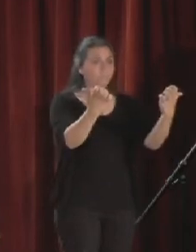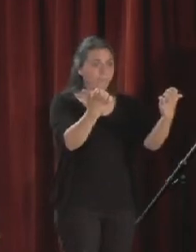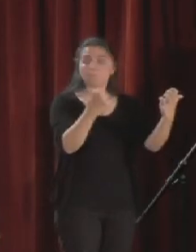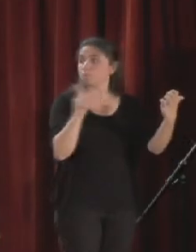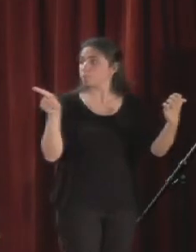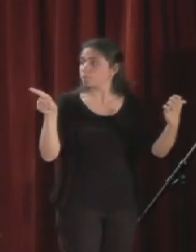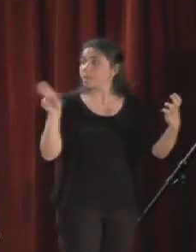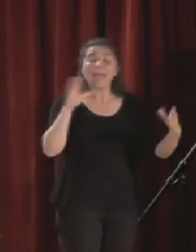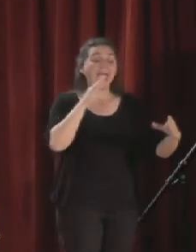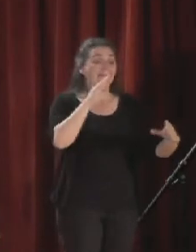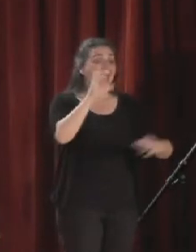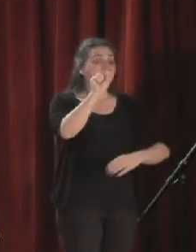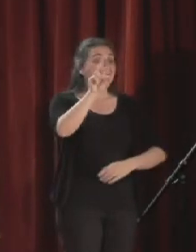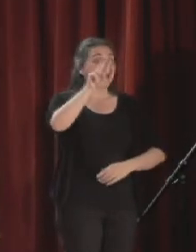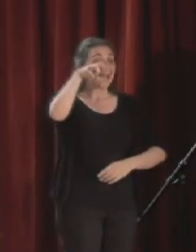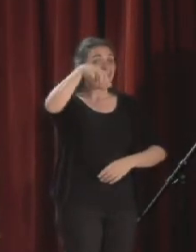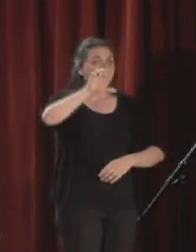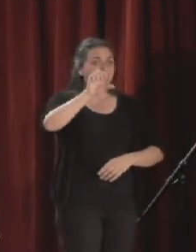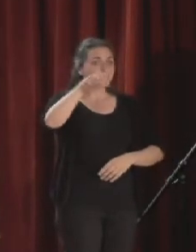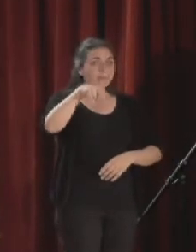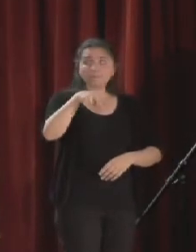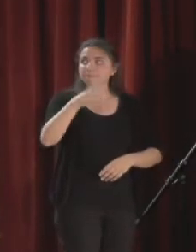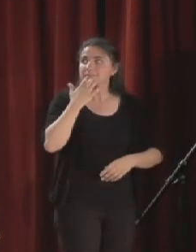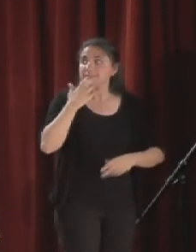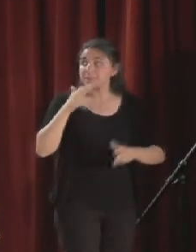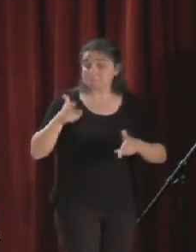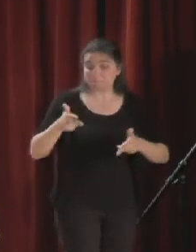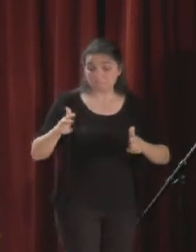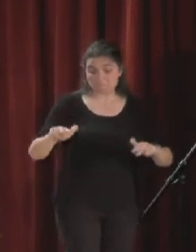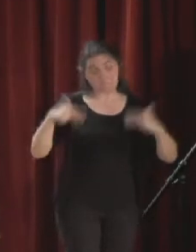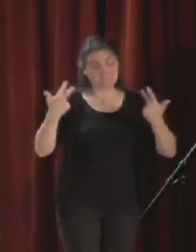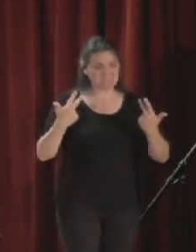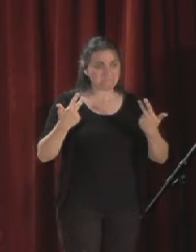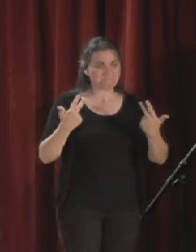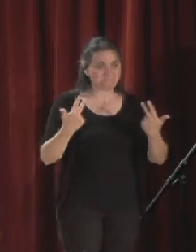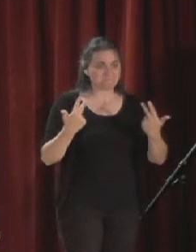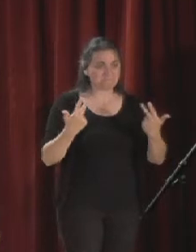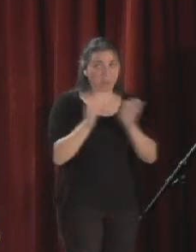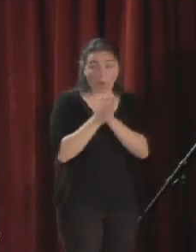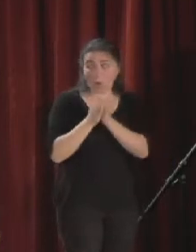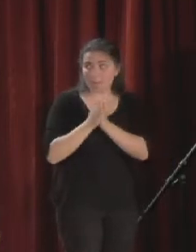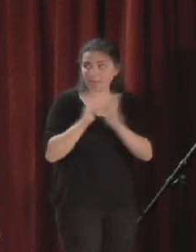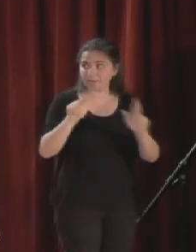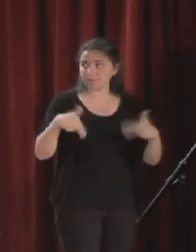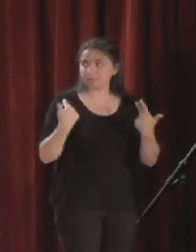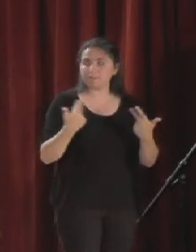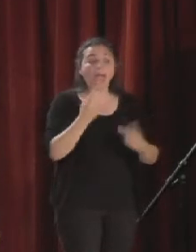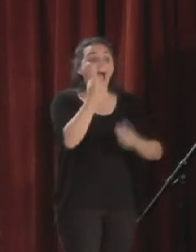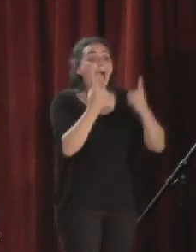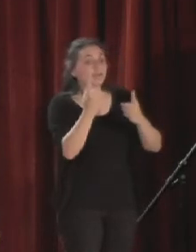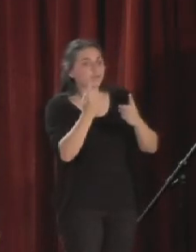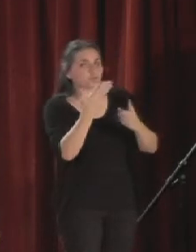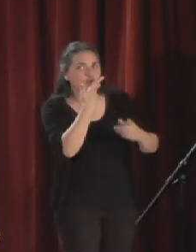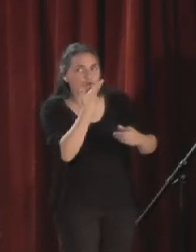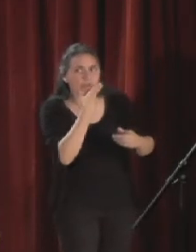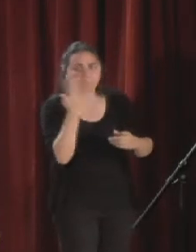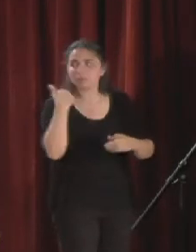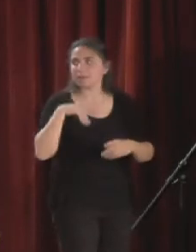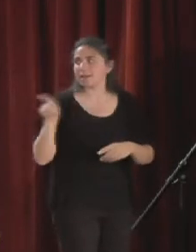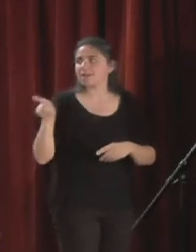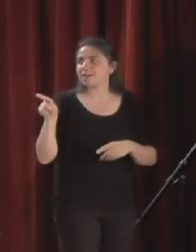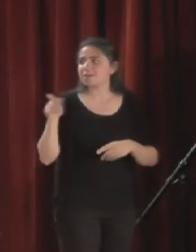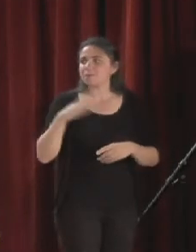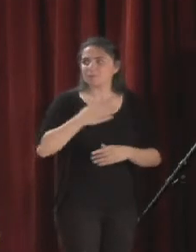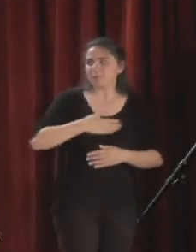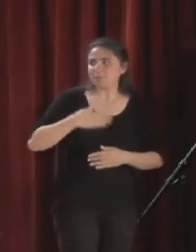vadesme permitir o resto de intervintes algúns coñecémonos, eu aprecio moito a